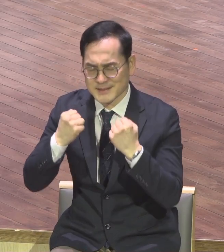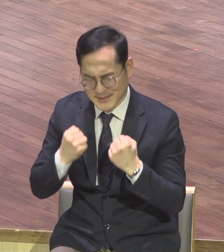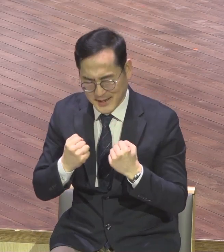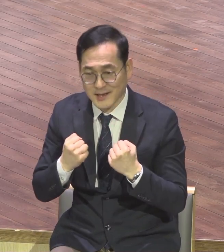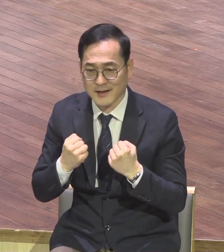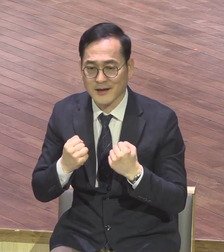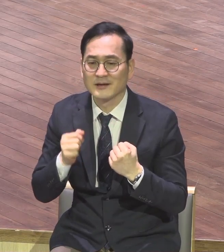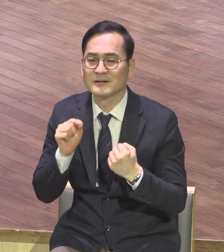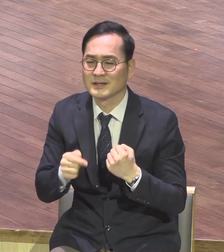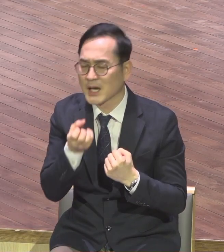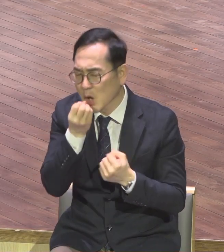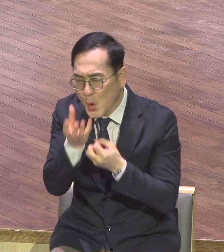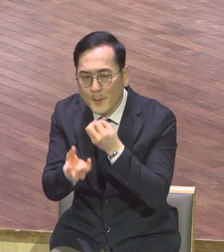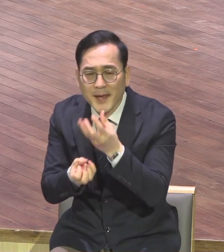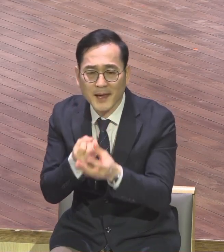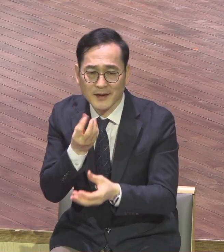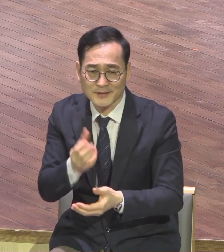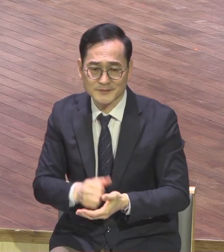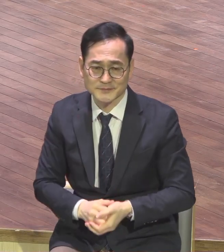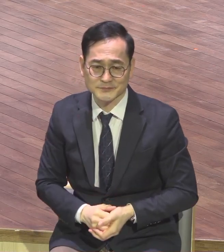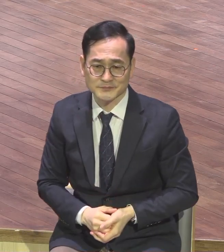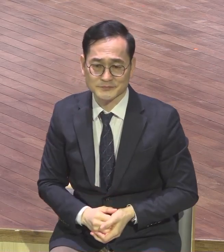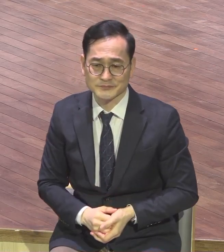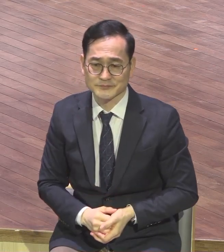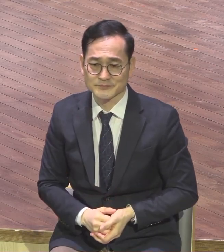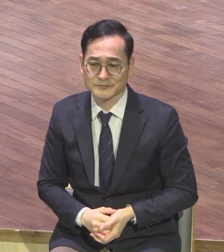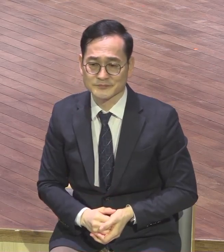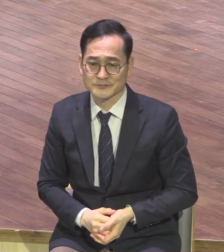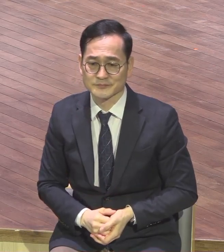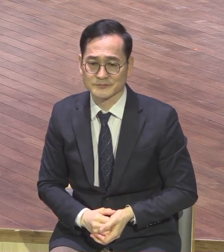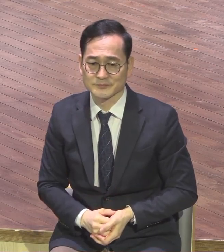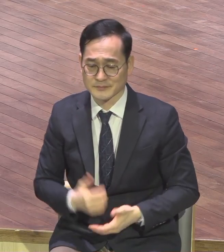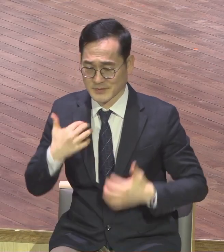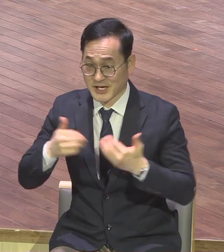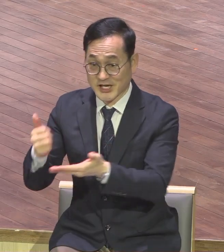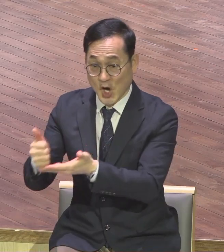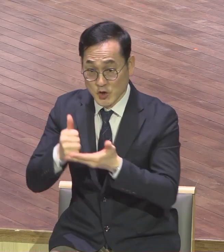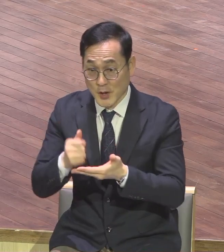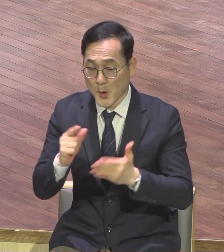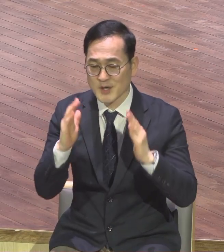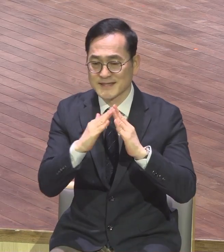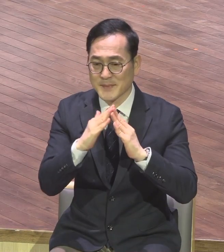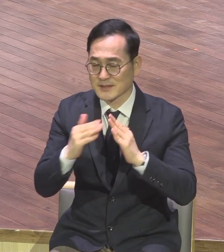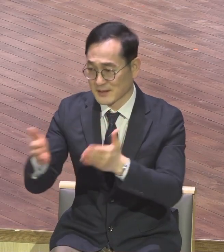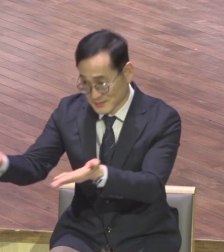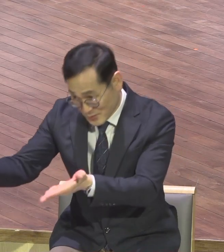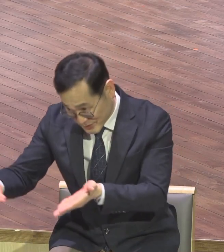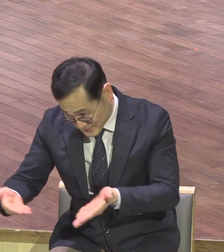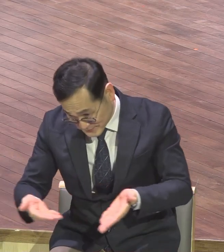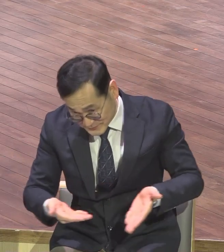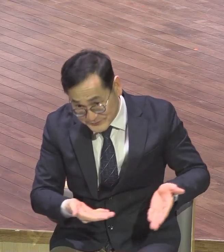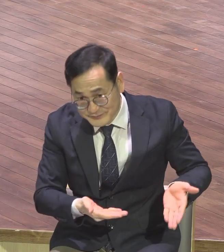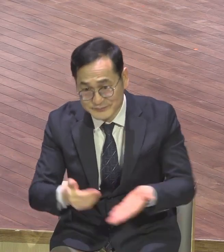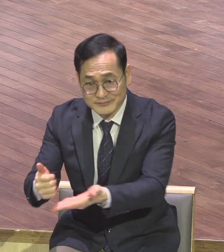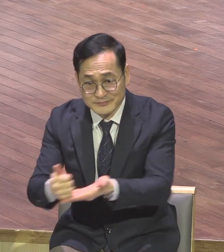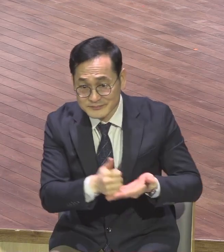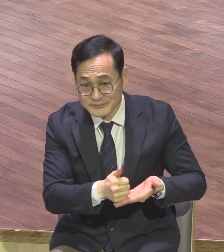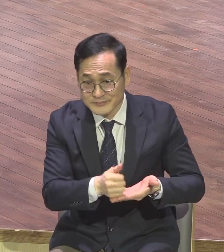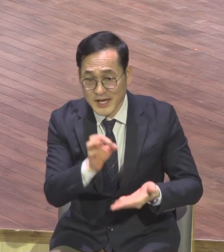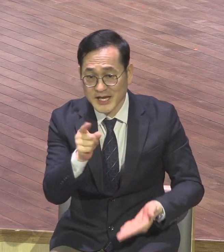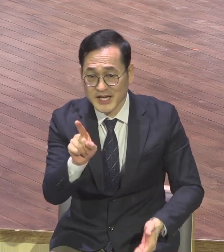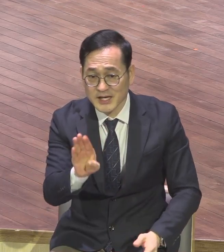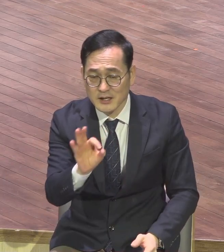영접은 그렇잖아요. 들어오세요 할 때는 우리 집에 들어오는 게 들어오세요. 영접이잖아요. 영접해야지. 주님을 내 모셨다.